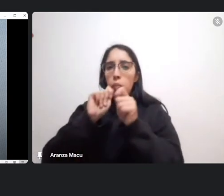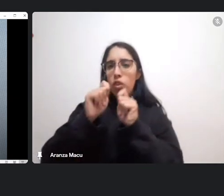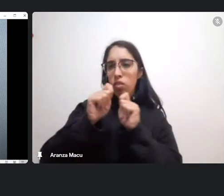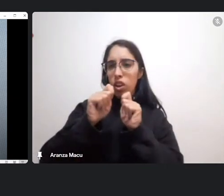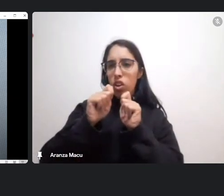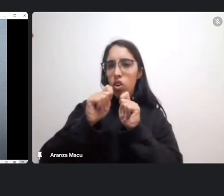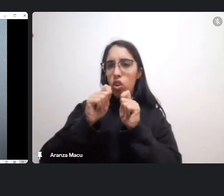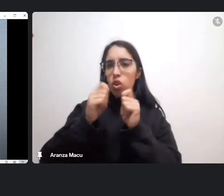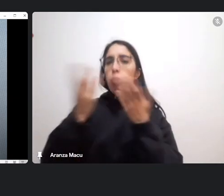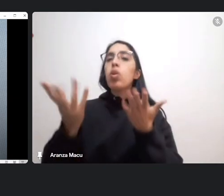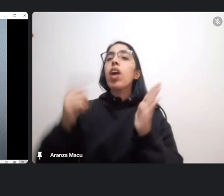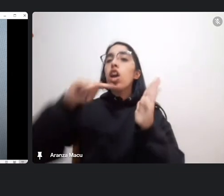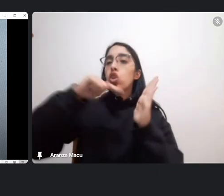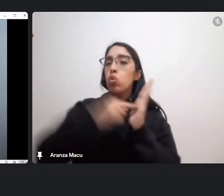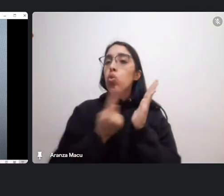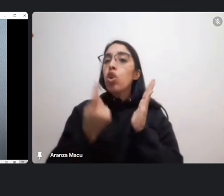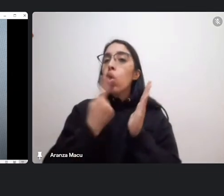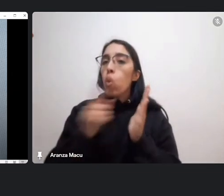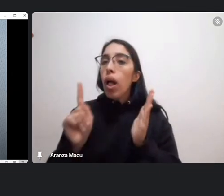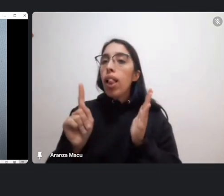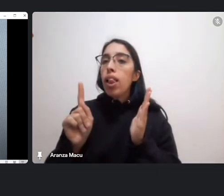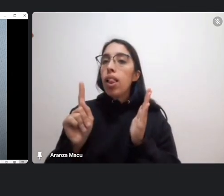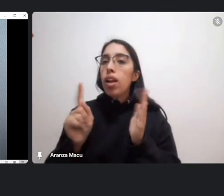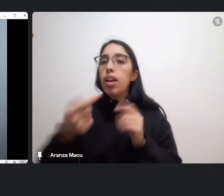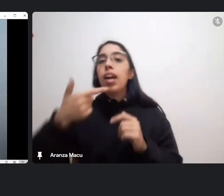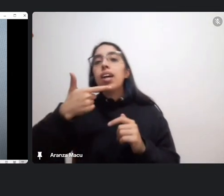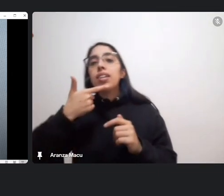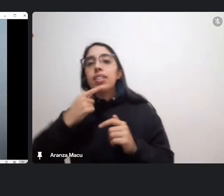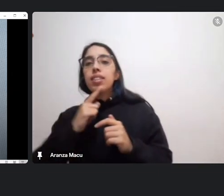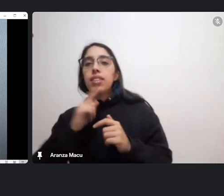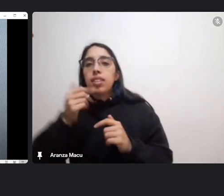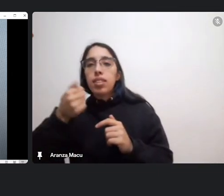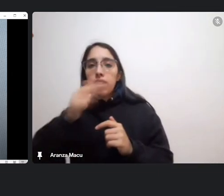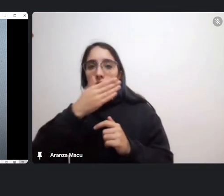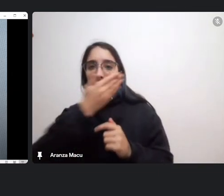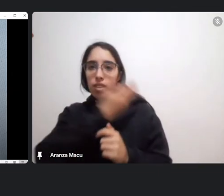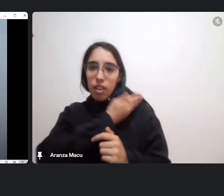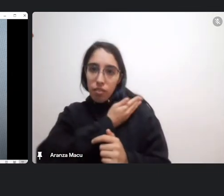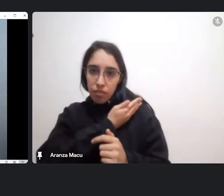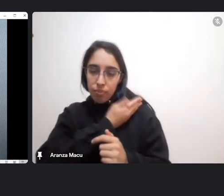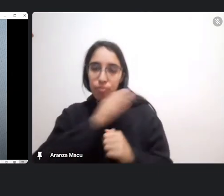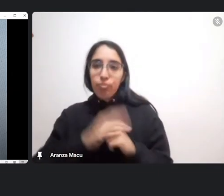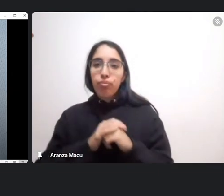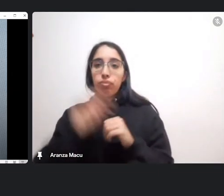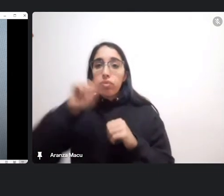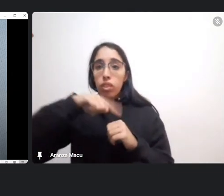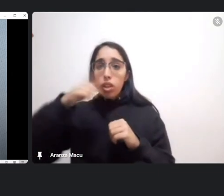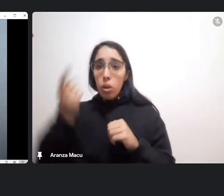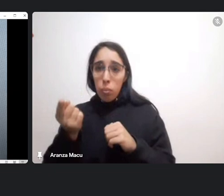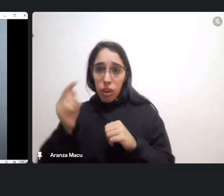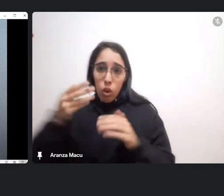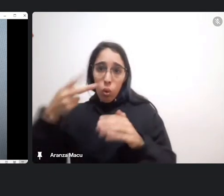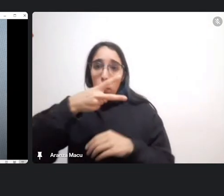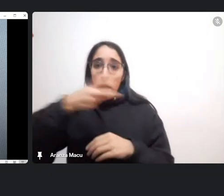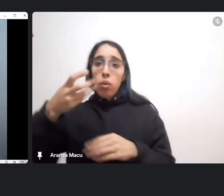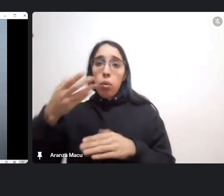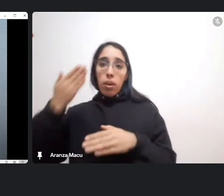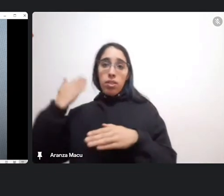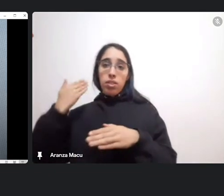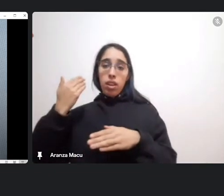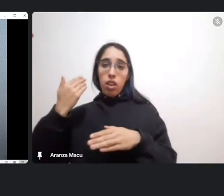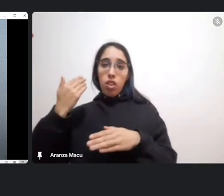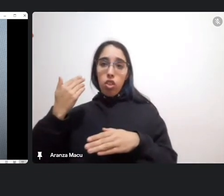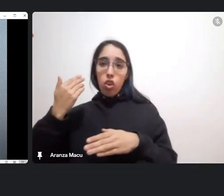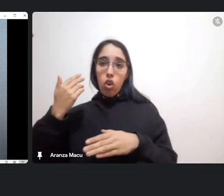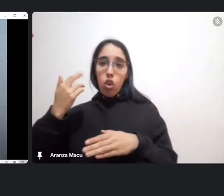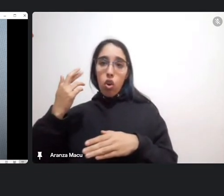Staff. Staff, muy bien. Y acá tenemos este verbo que está en pasado, que es recibió, el